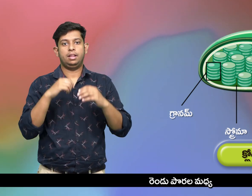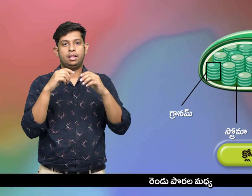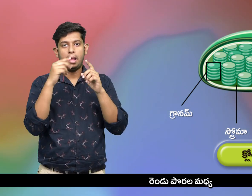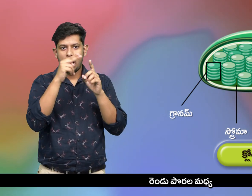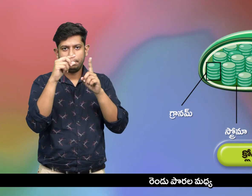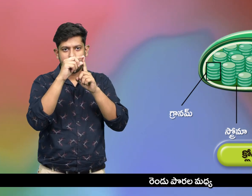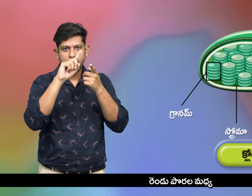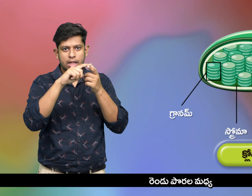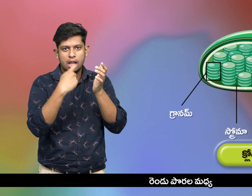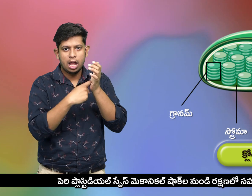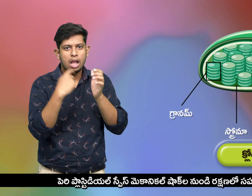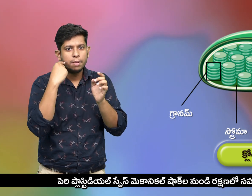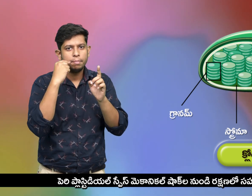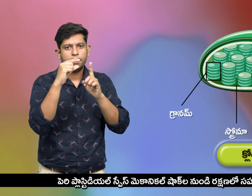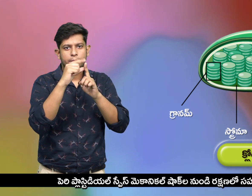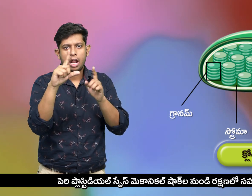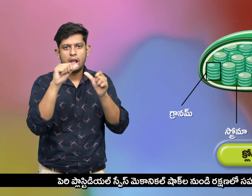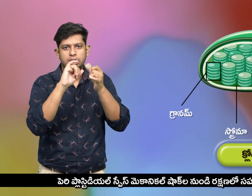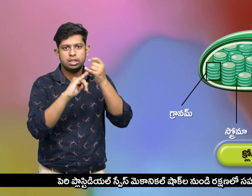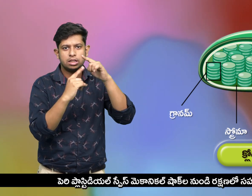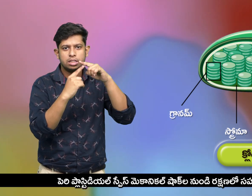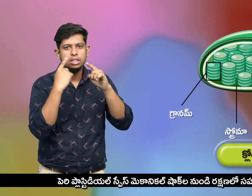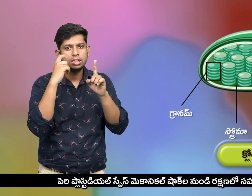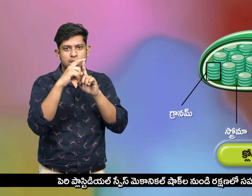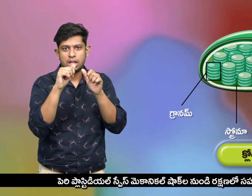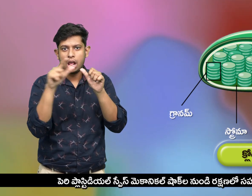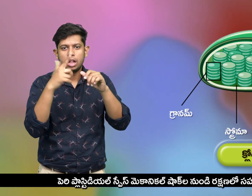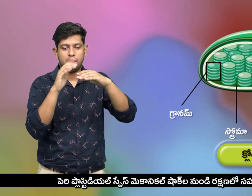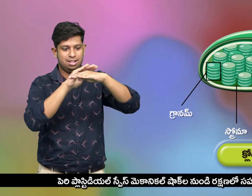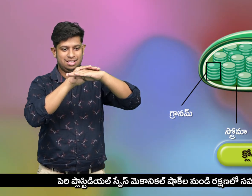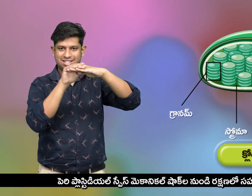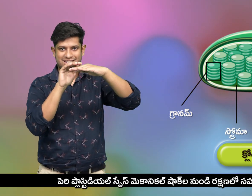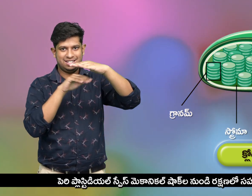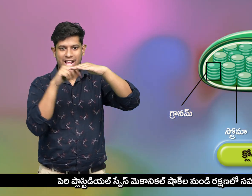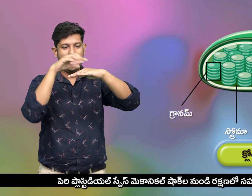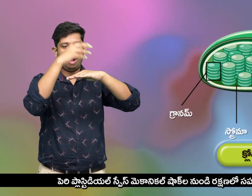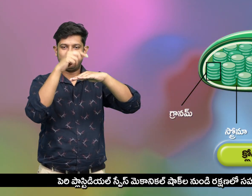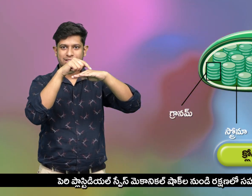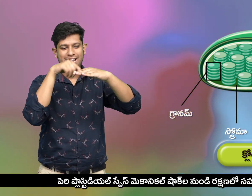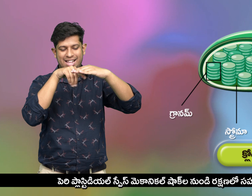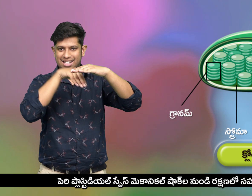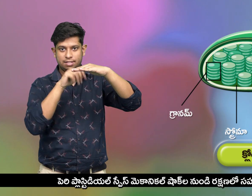2 పొరల మధ్య పెరిప్లాస్టిడియల్ స్పేస్ మెకానికల్ షాక్ల నుండి రక్షణలో